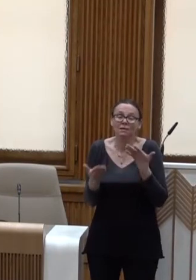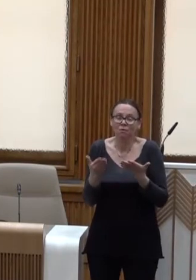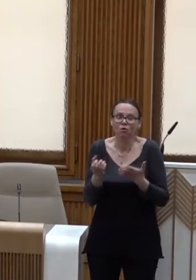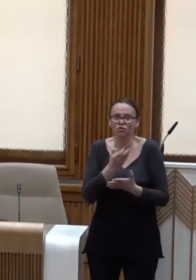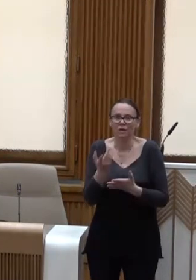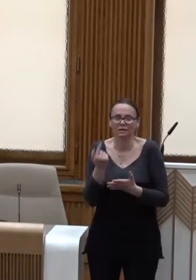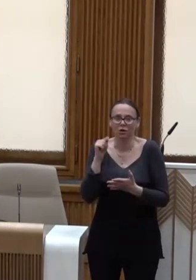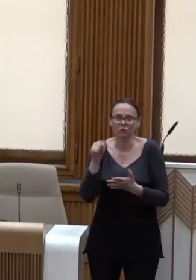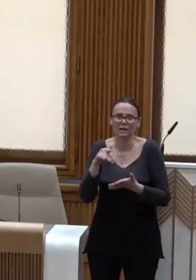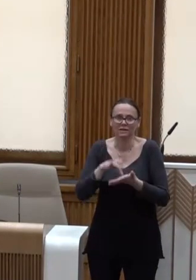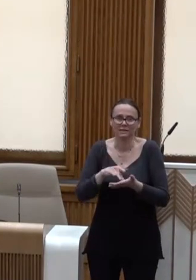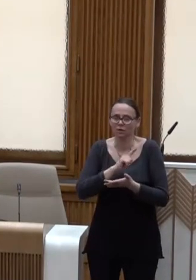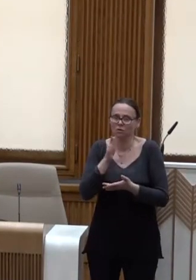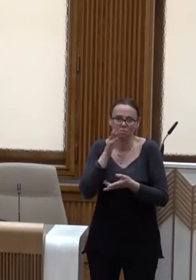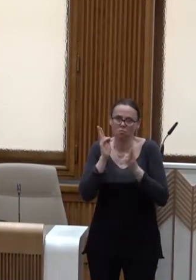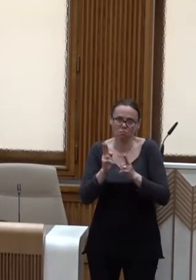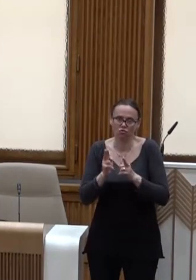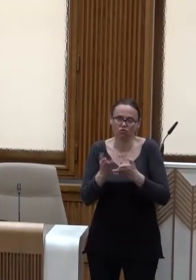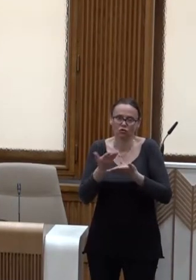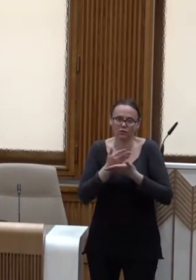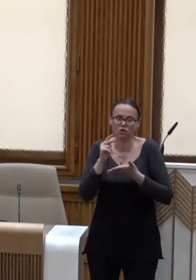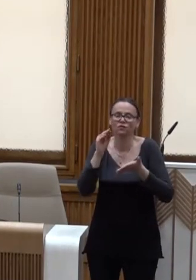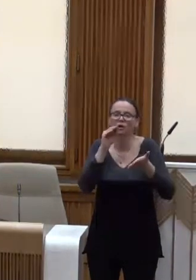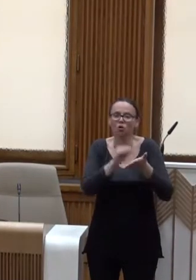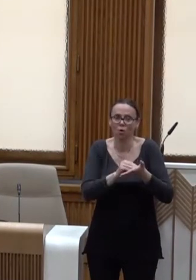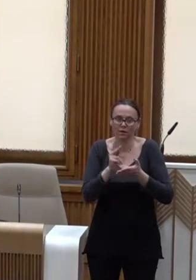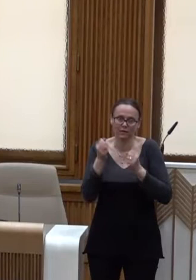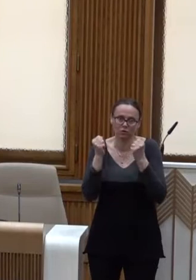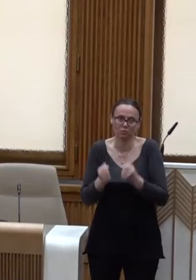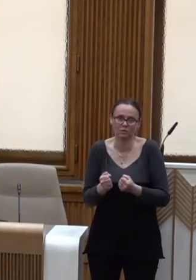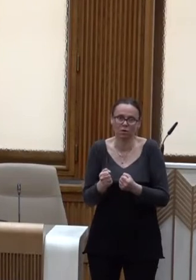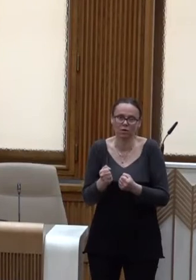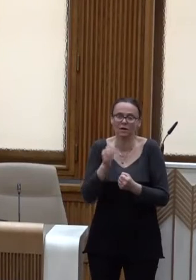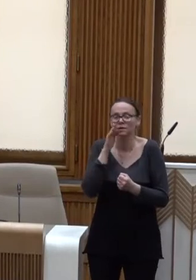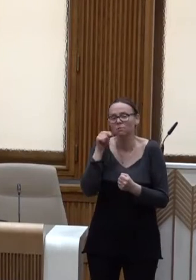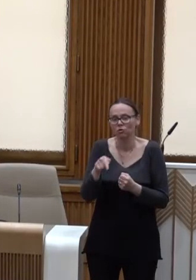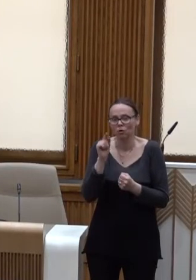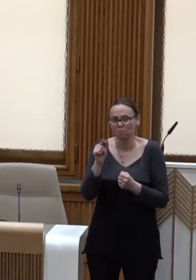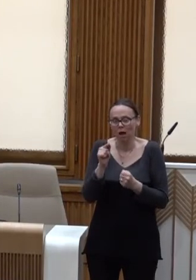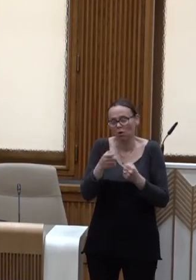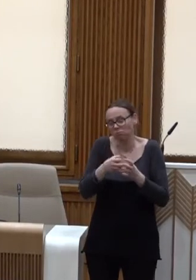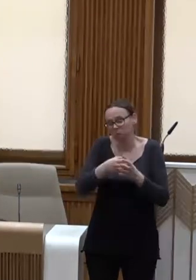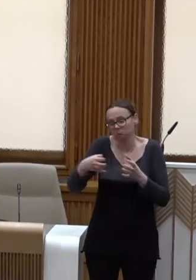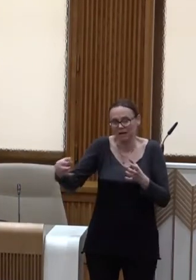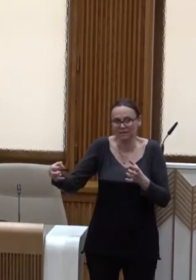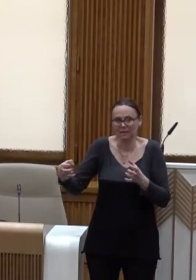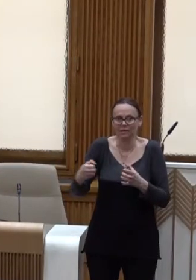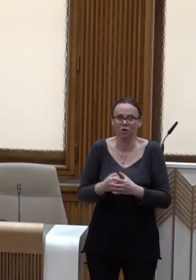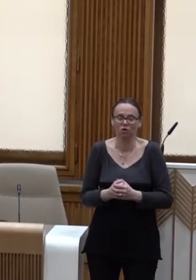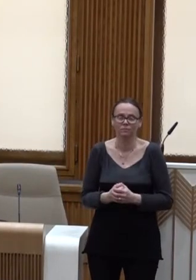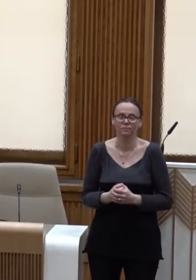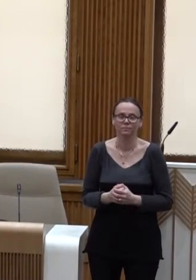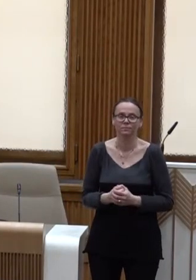katerega od teh ciljev ne bo možno doseči v rokih, ki so postavljeni, se bo to nekoliko raztegnilo. Je